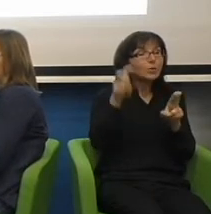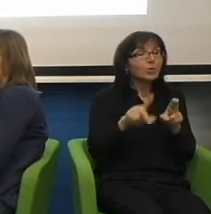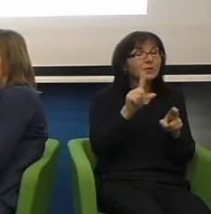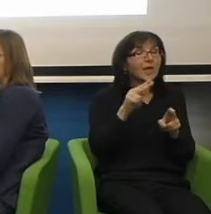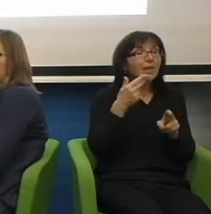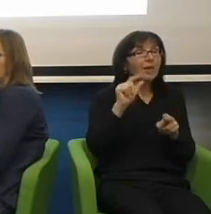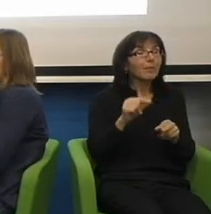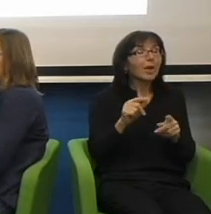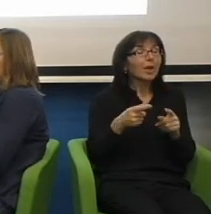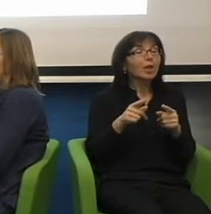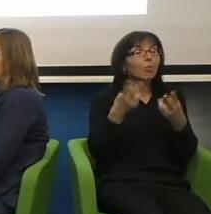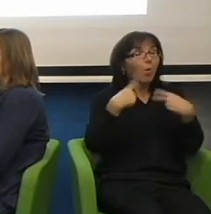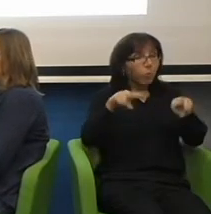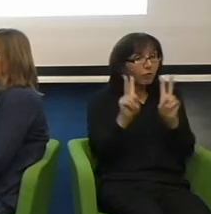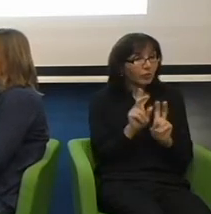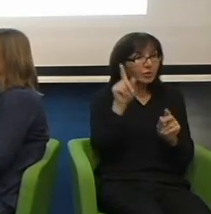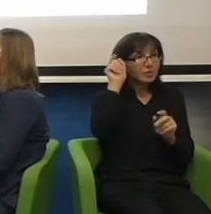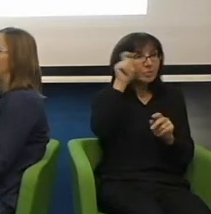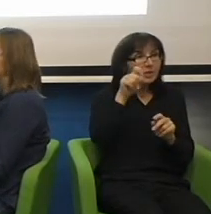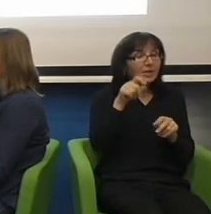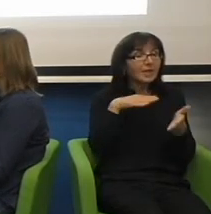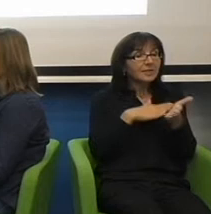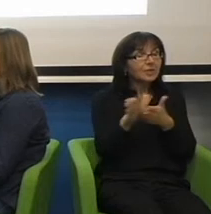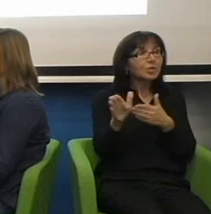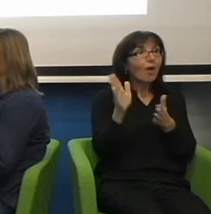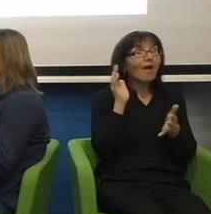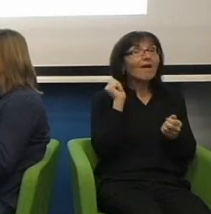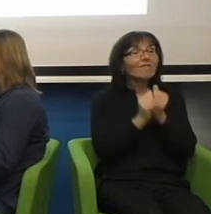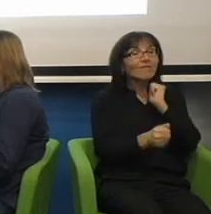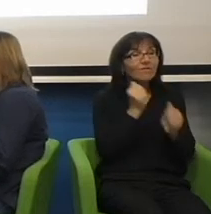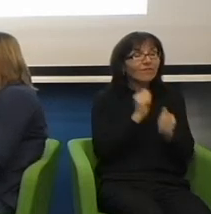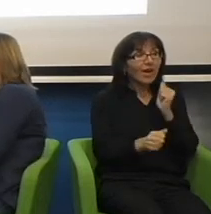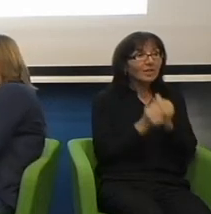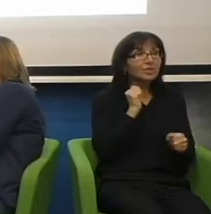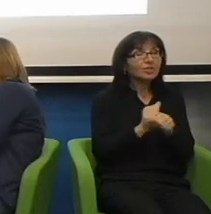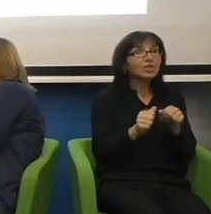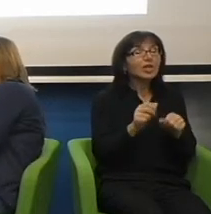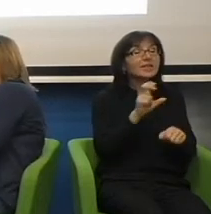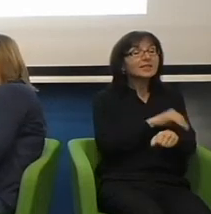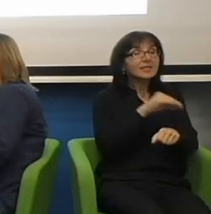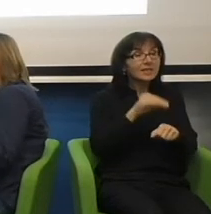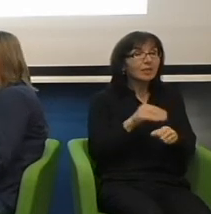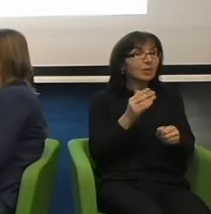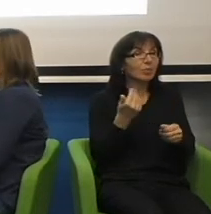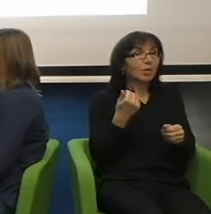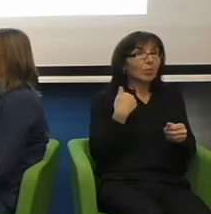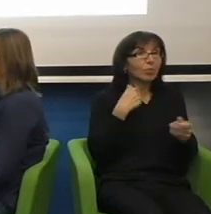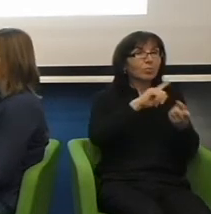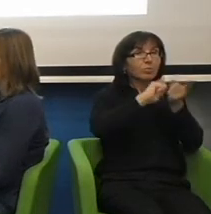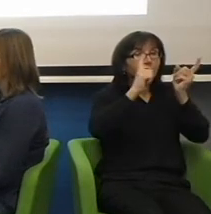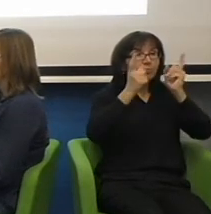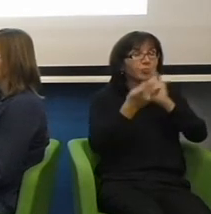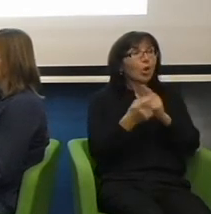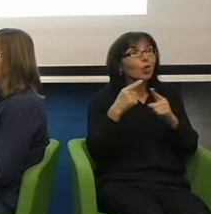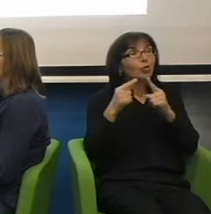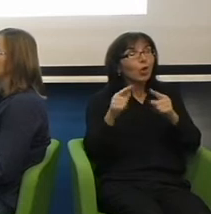razu po powrocie z Berlina i zaczęła walczyć z systemem, tylko że ta jej transformacja przebiegała trochę dłużej.